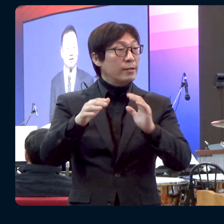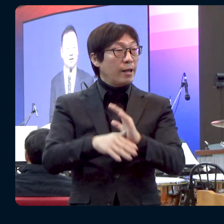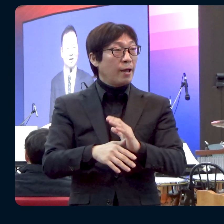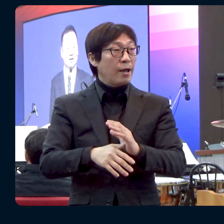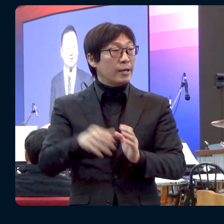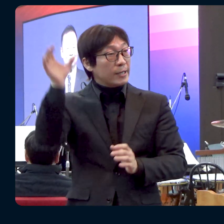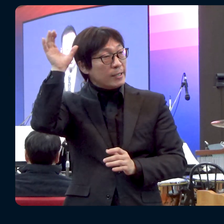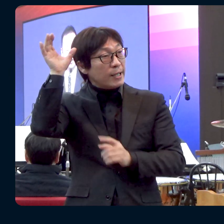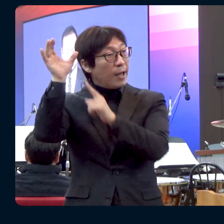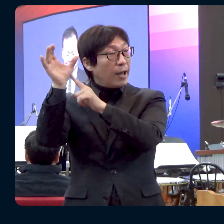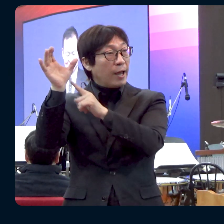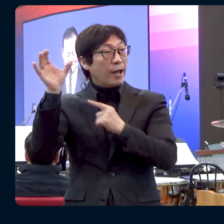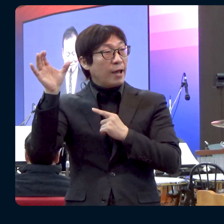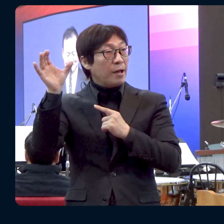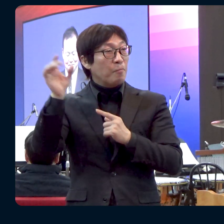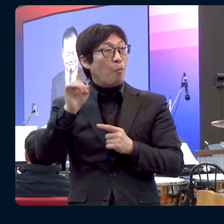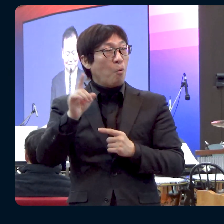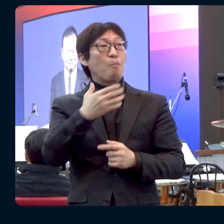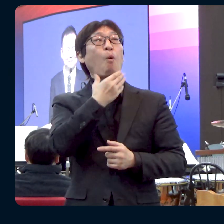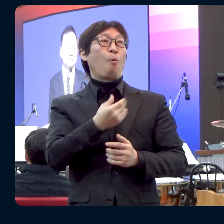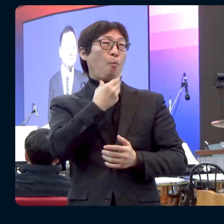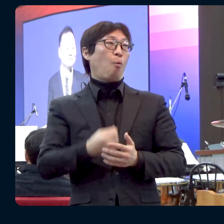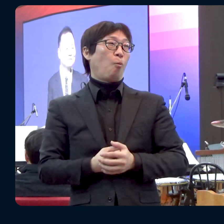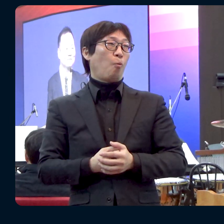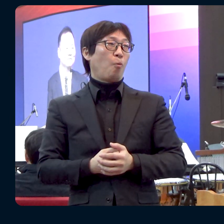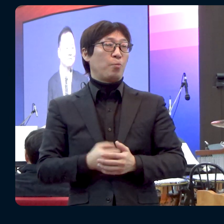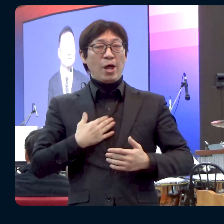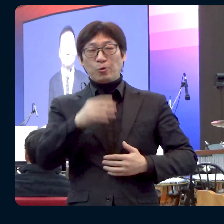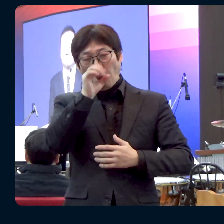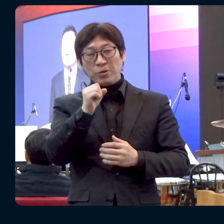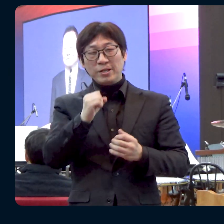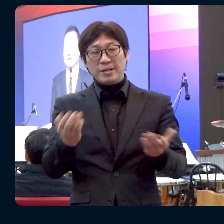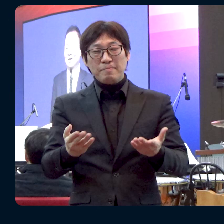무엇입니까? 복이죠.